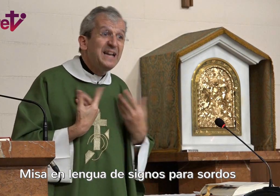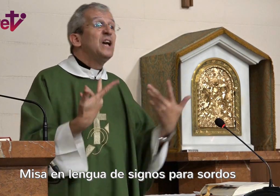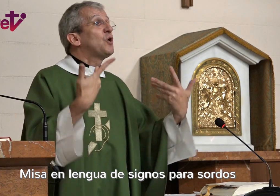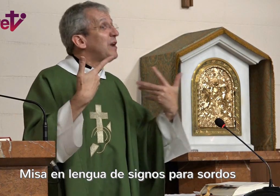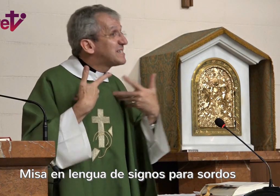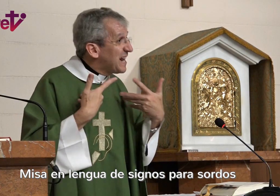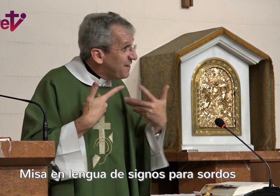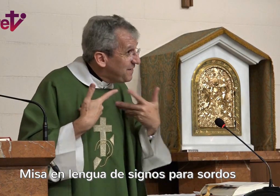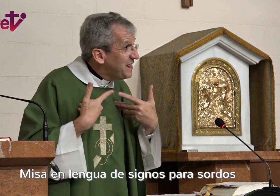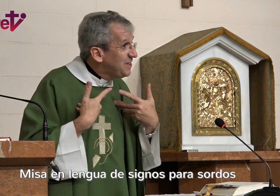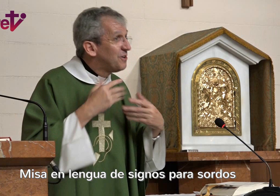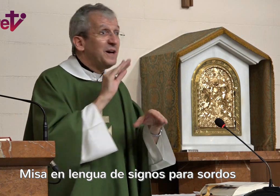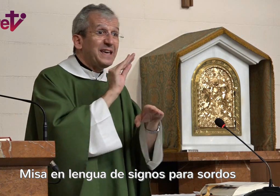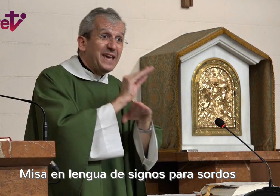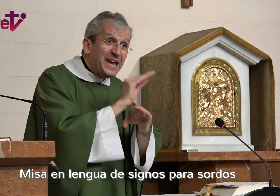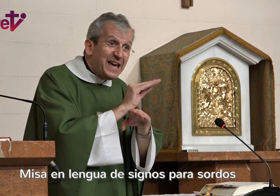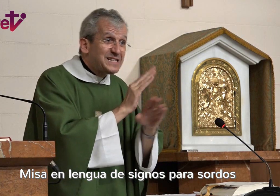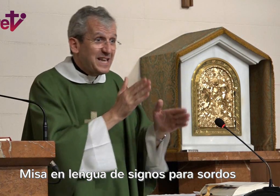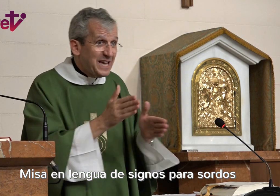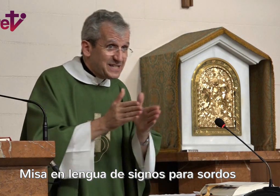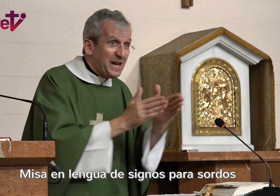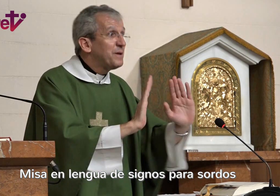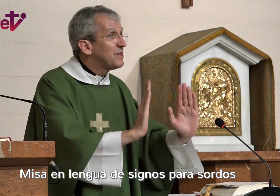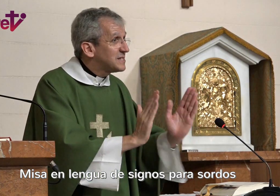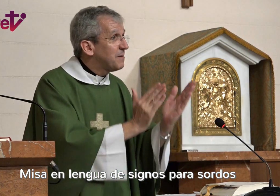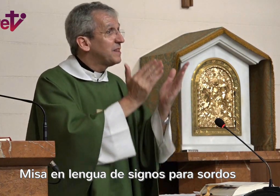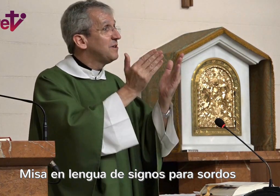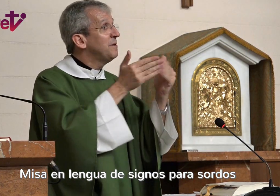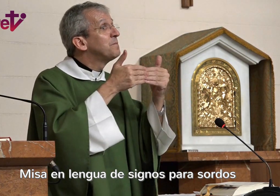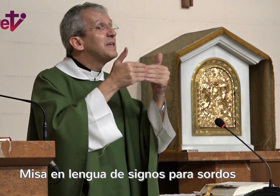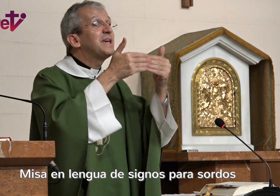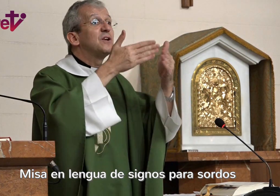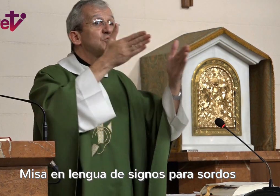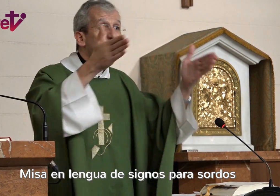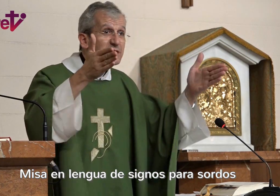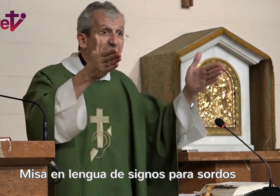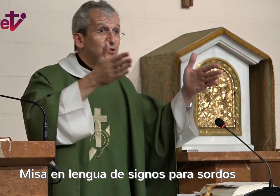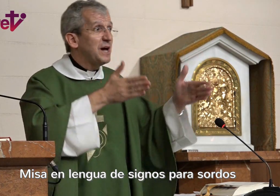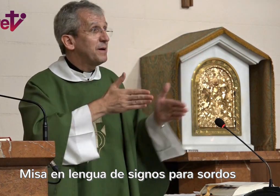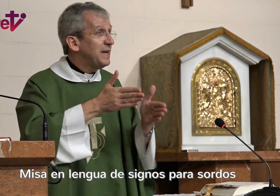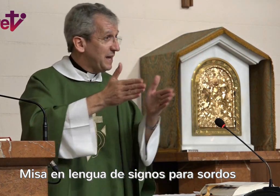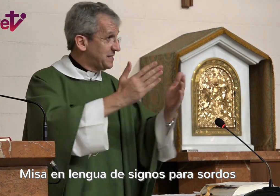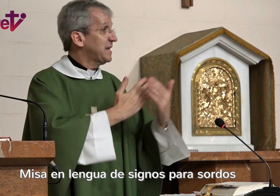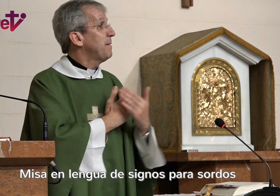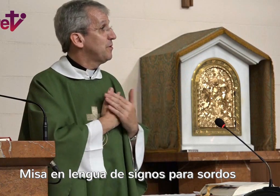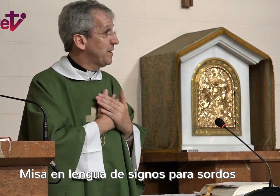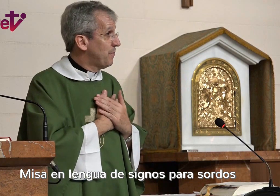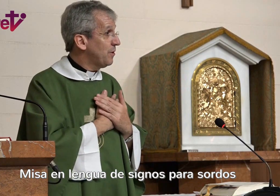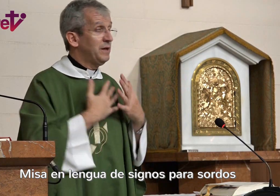con el sacrificio que enseña ese camino de salvación y que nos muestra y nos abre ese camino de amor